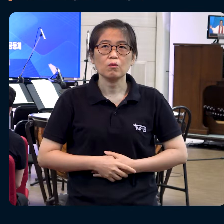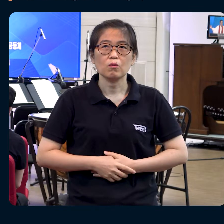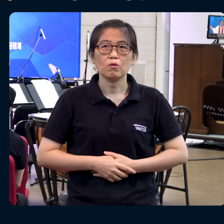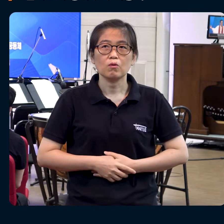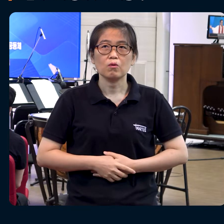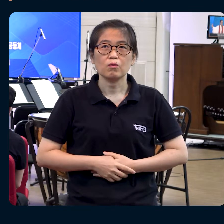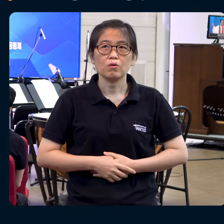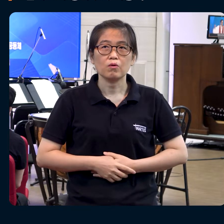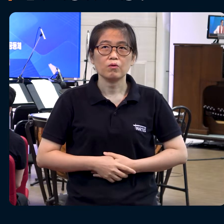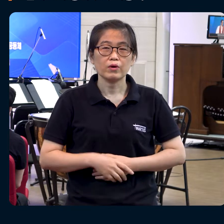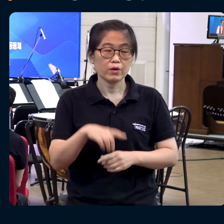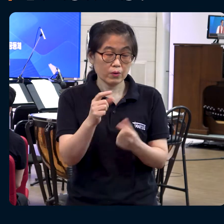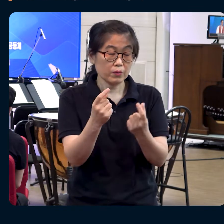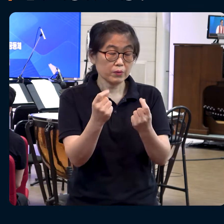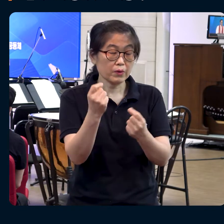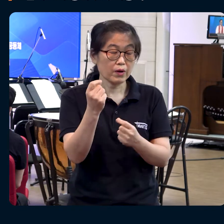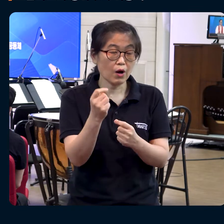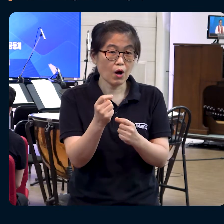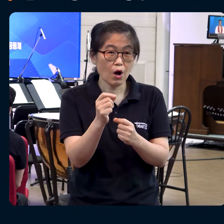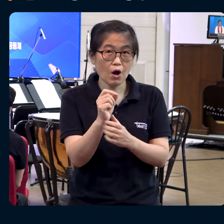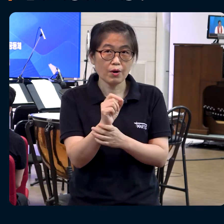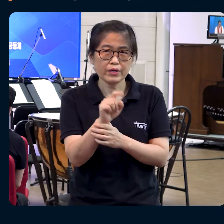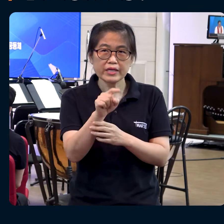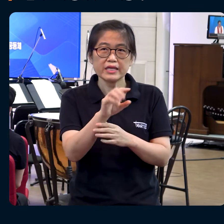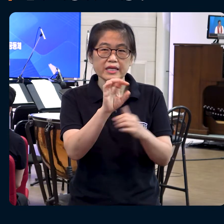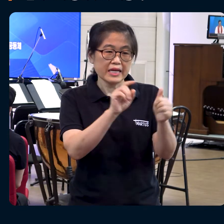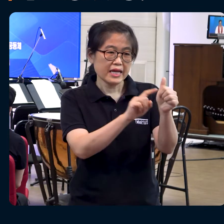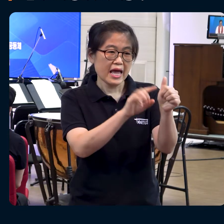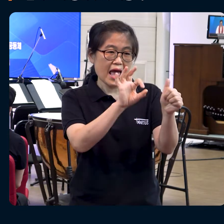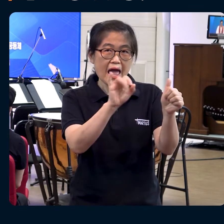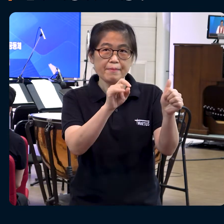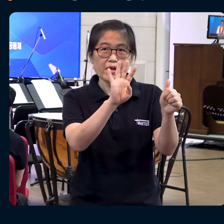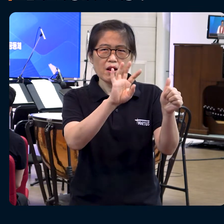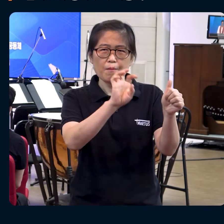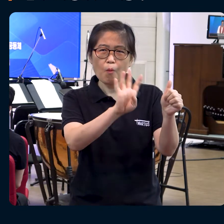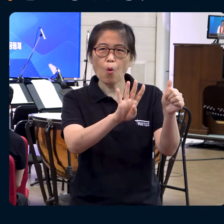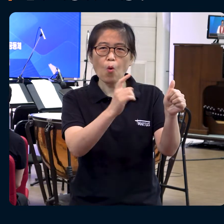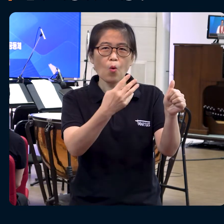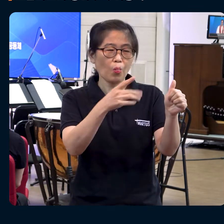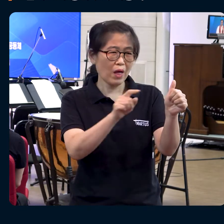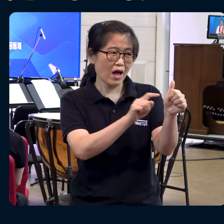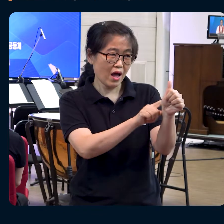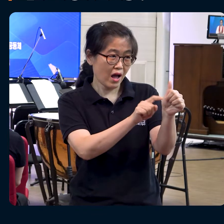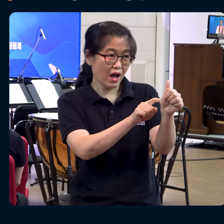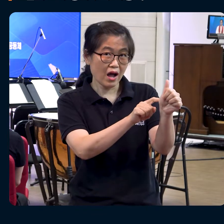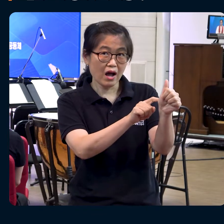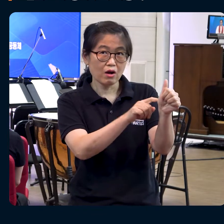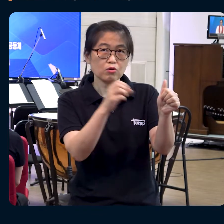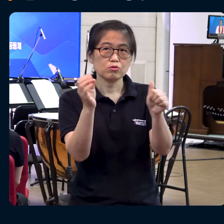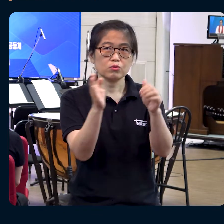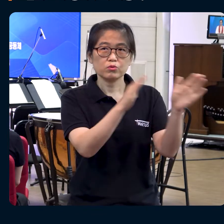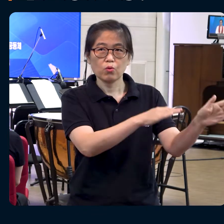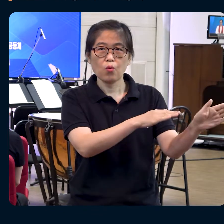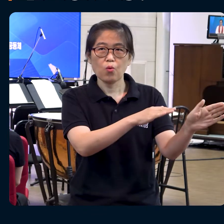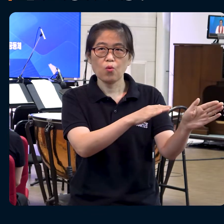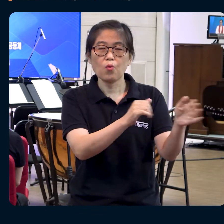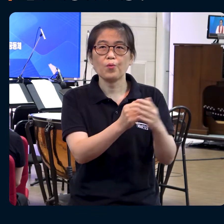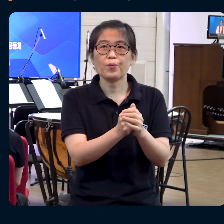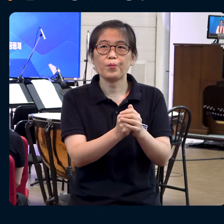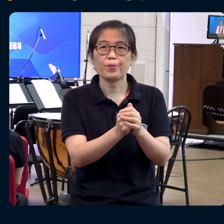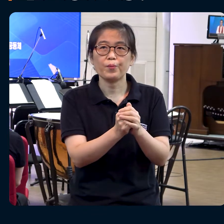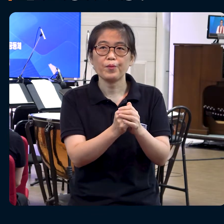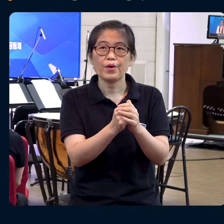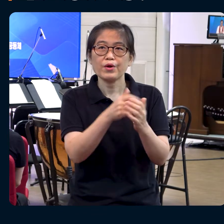언덕이었다. 뭐 이런 식의 이야기들. 하여간 이 에밀 보타라는 사람. 그 다음에 또 영국의 그